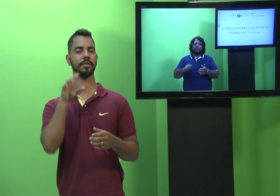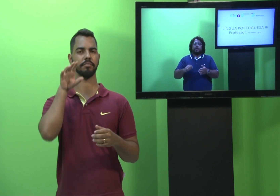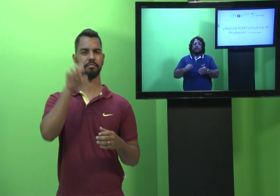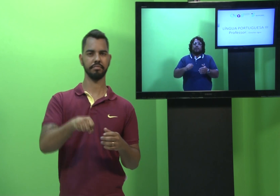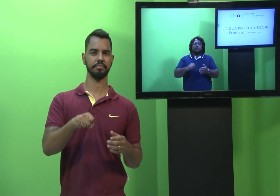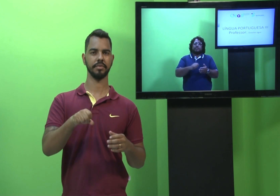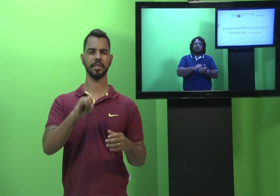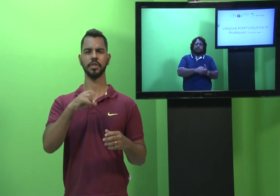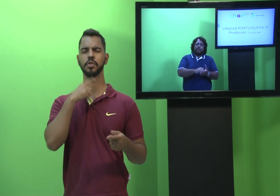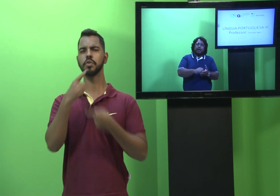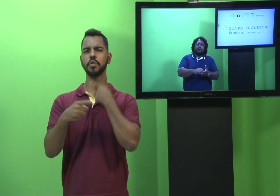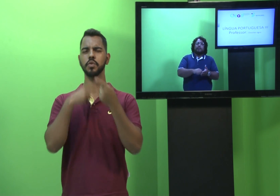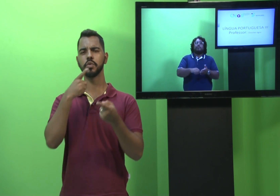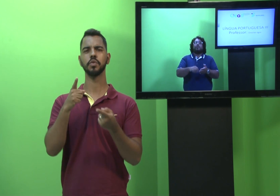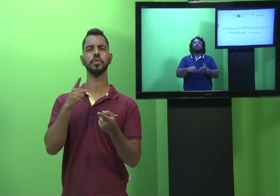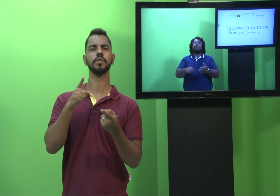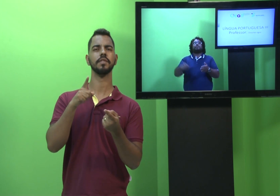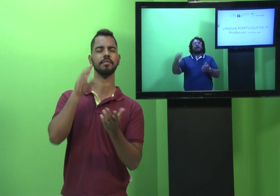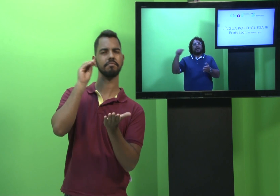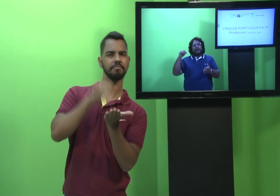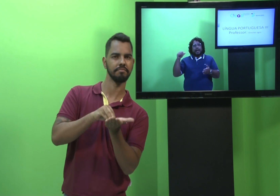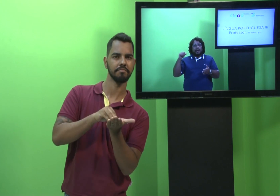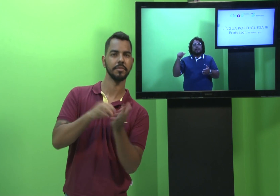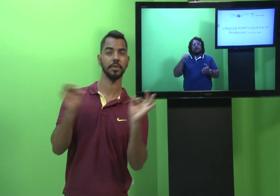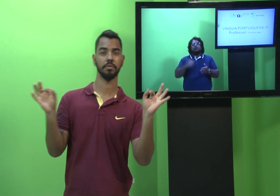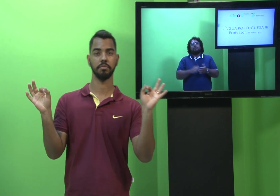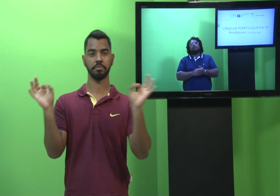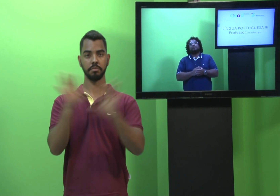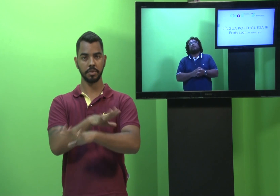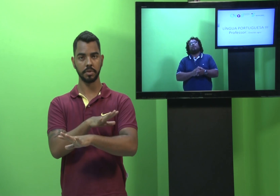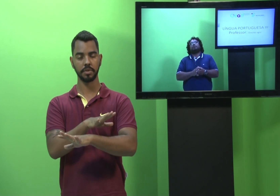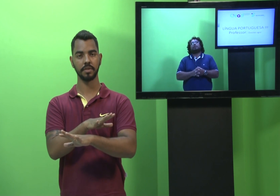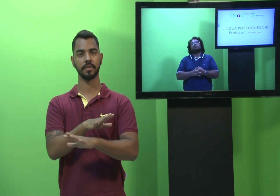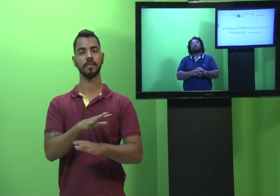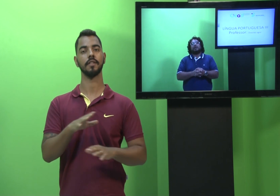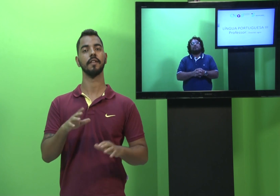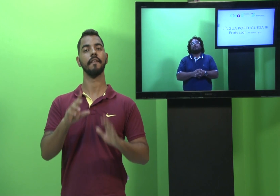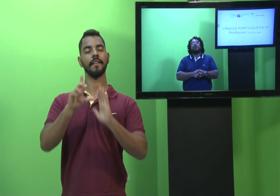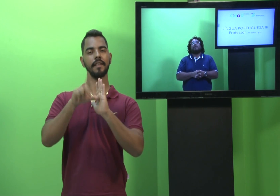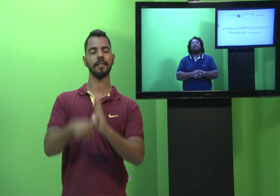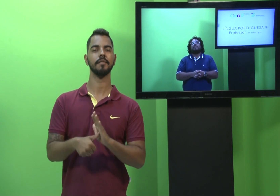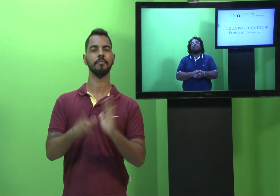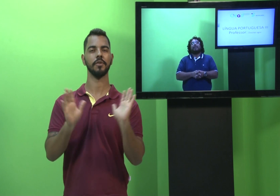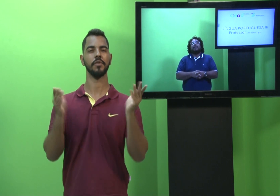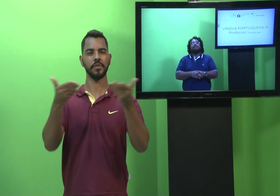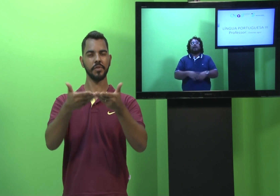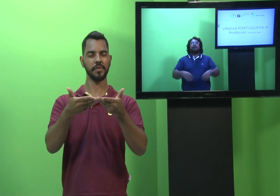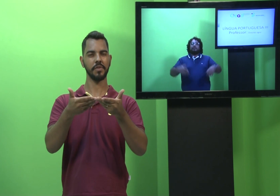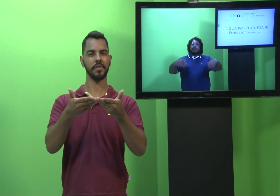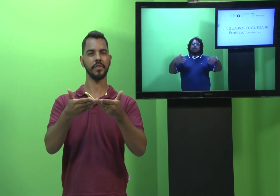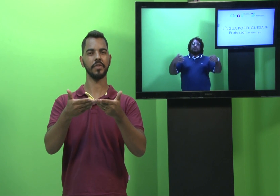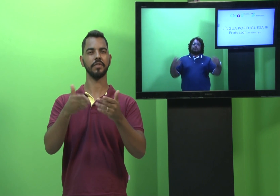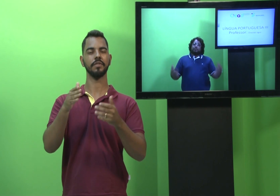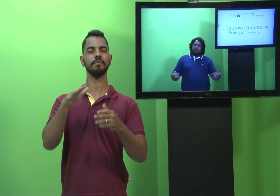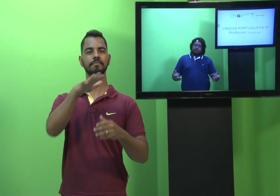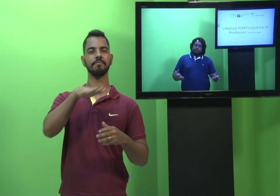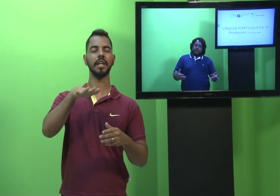dúvida, vocês anotarem e depois postarem lá no nosso fórum da nossa sala virtual. E para que tenhamos um bom